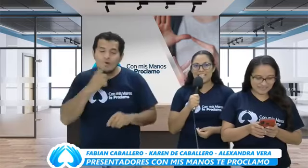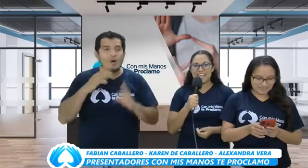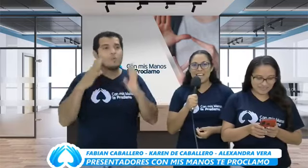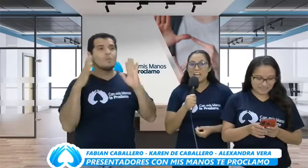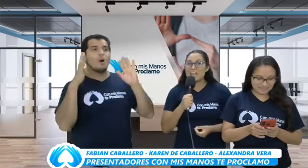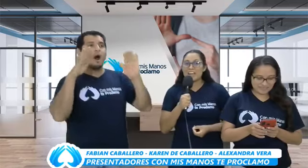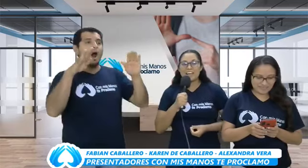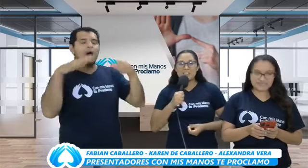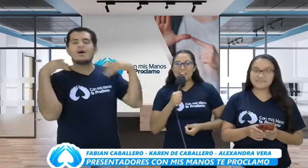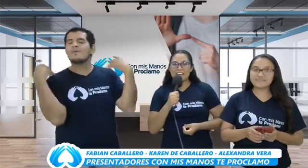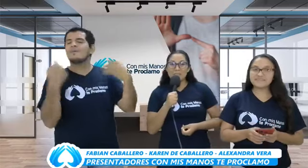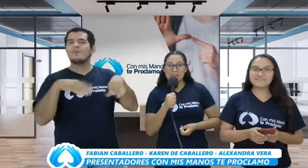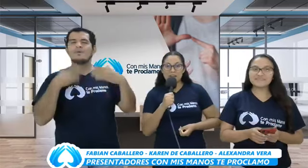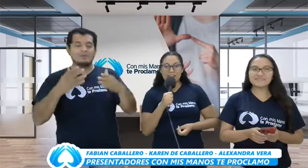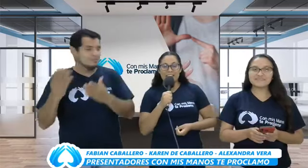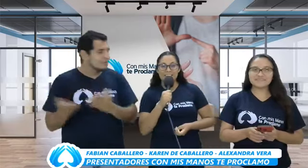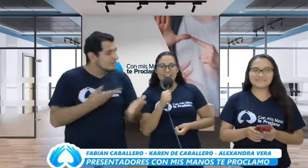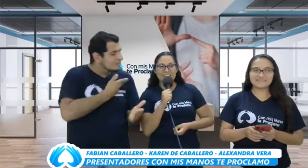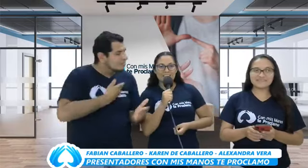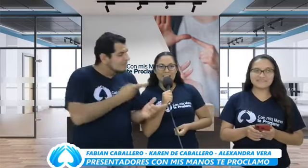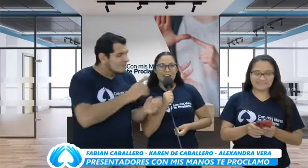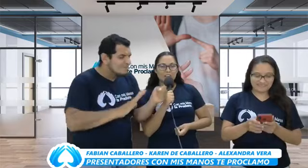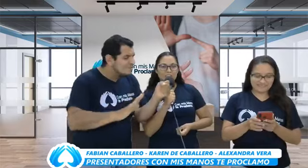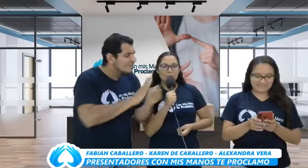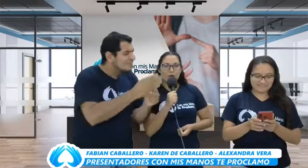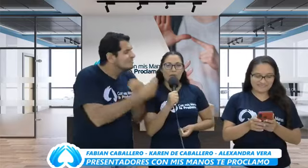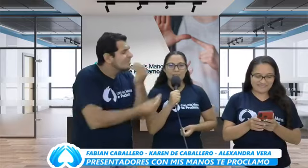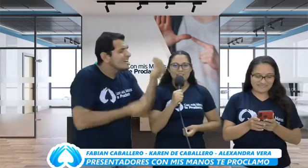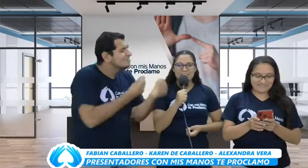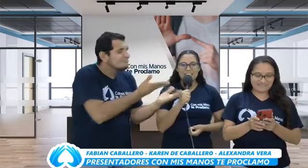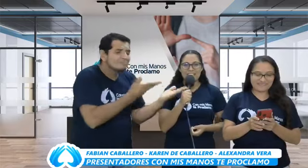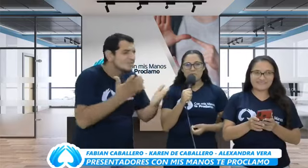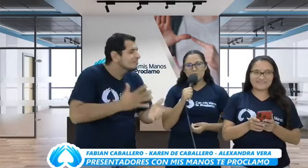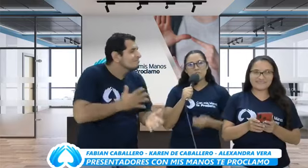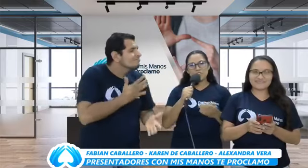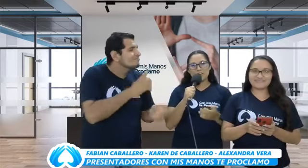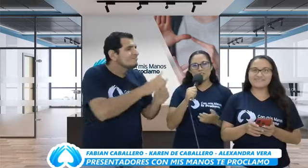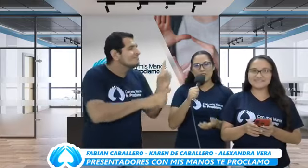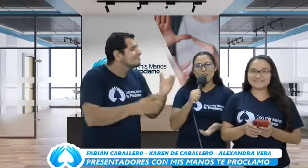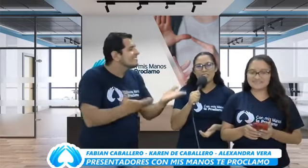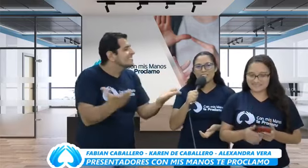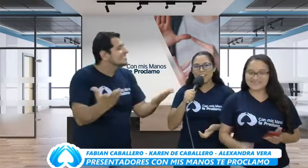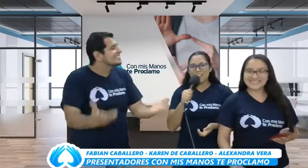de señas. Qué feliz poder que ese día contamos con la presencia de